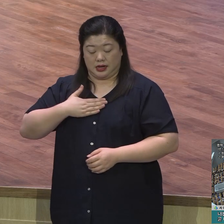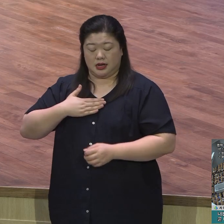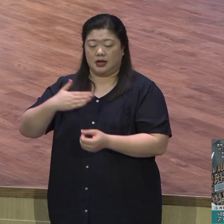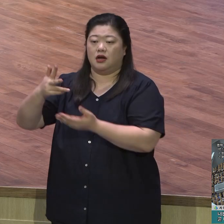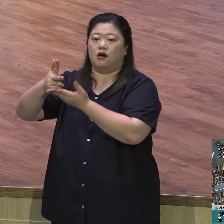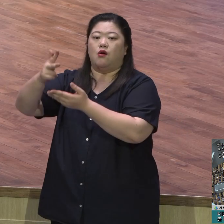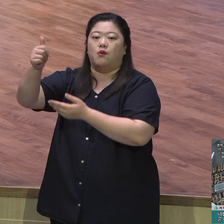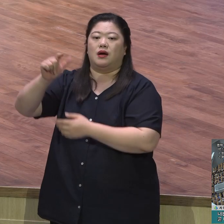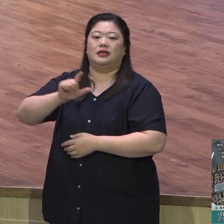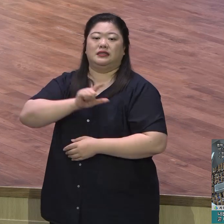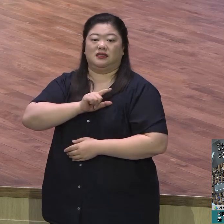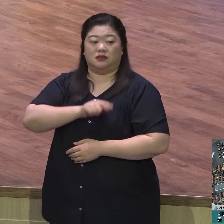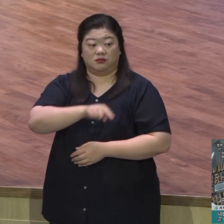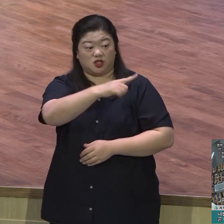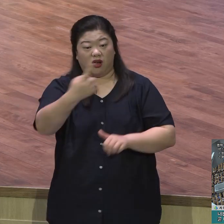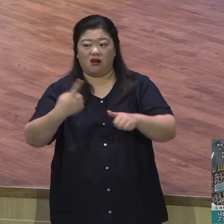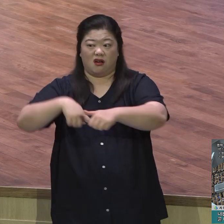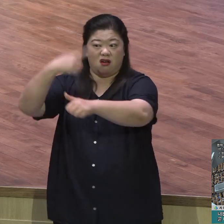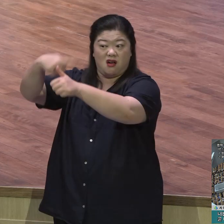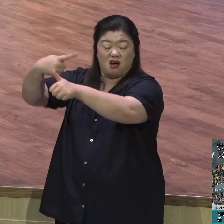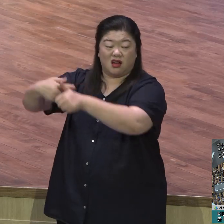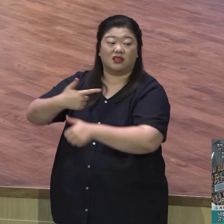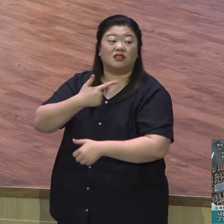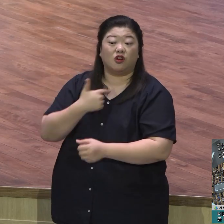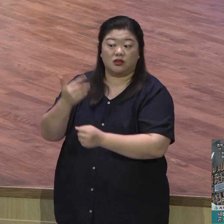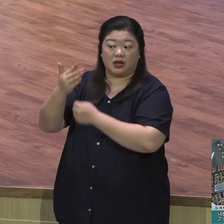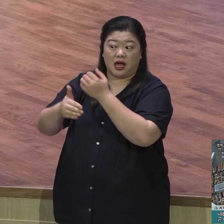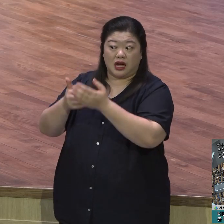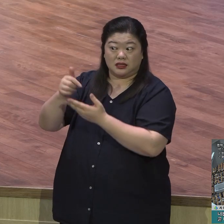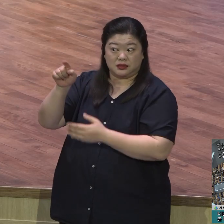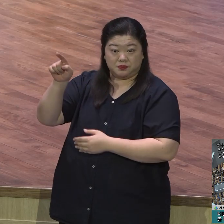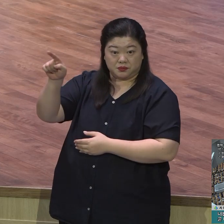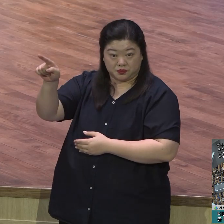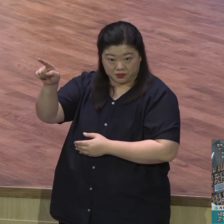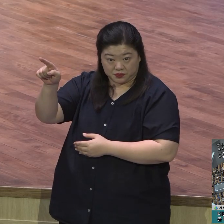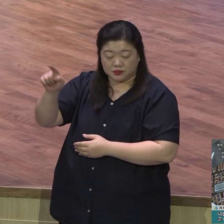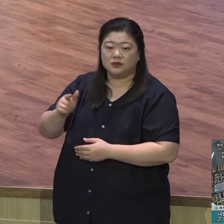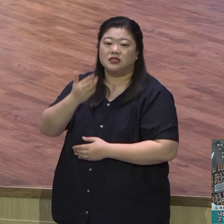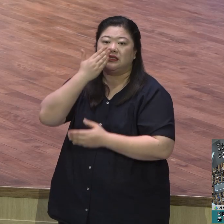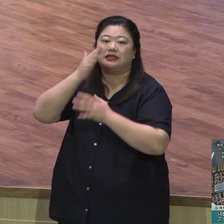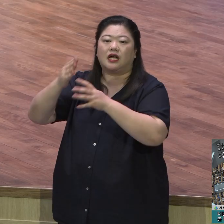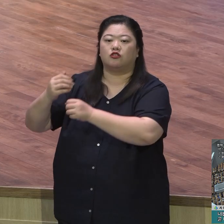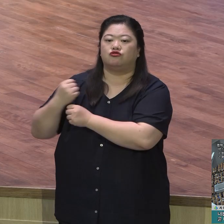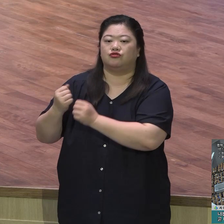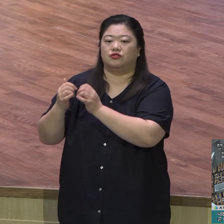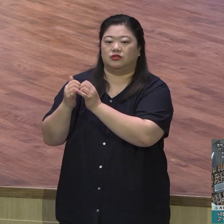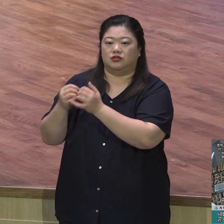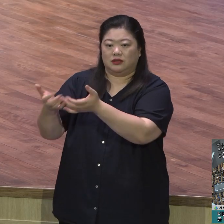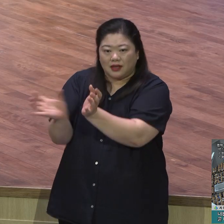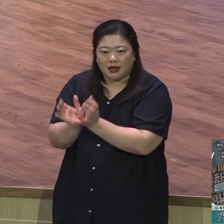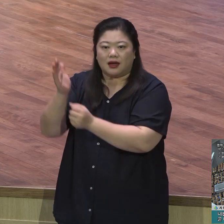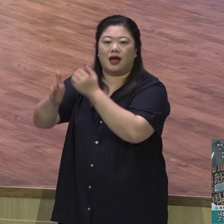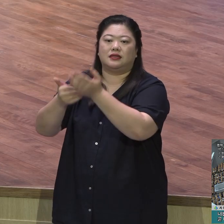이름 곧 너가 모욕하는 이스라엘 군대 여호와 이름으로 내가 나가노라